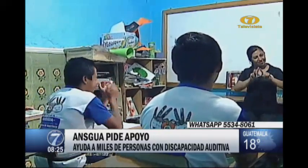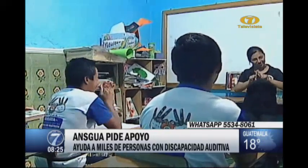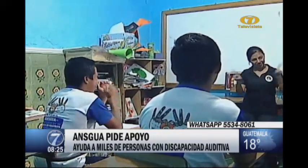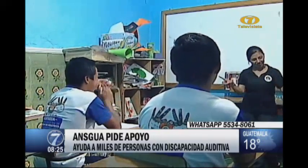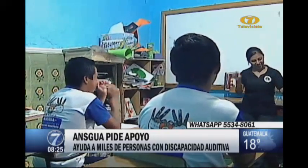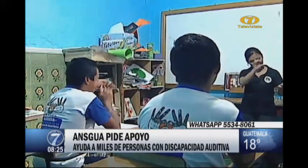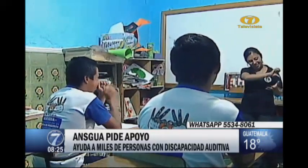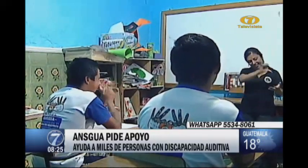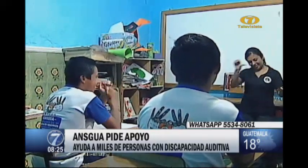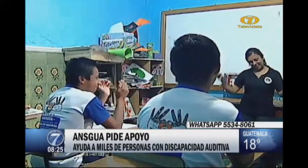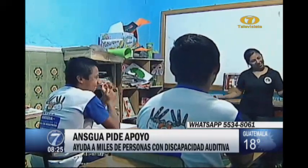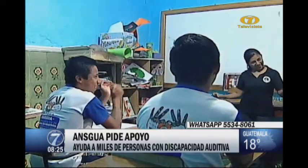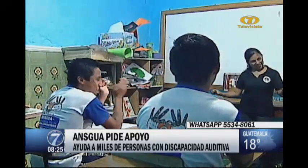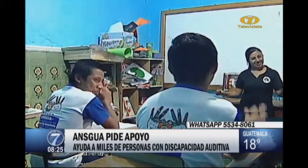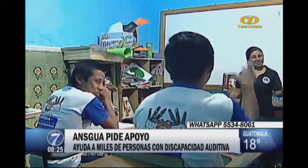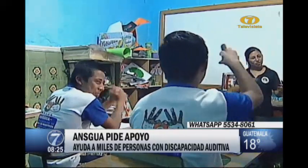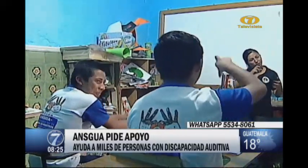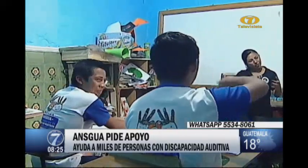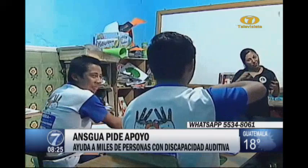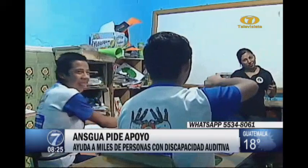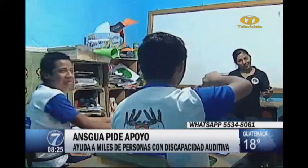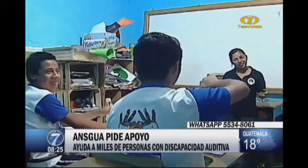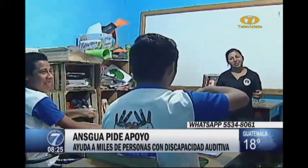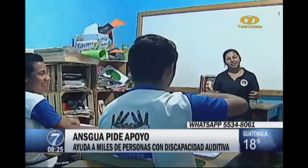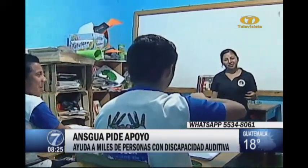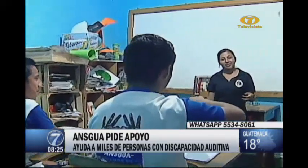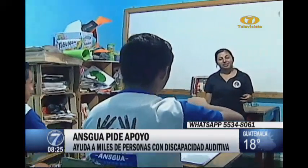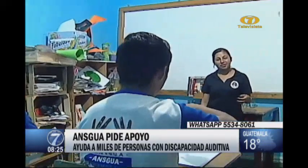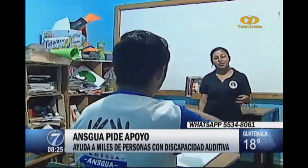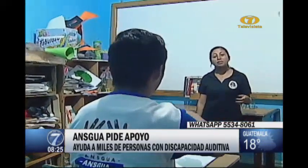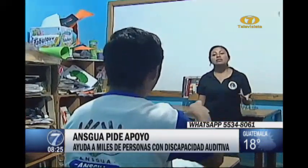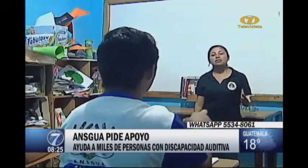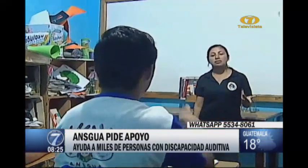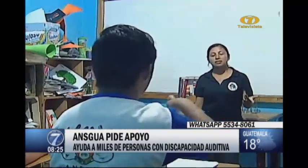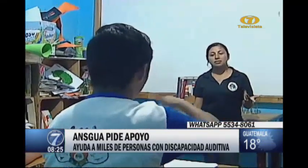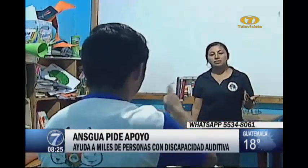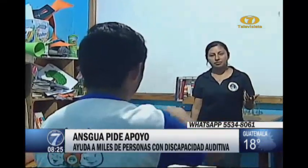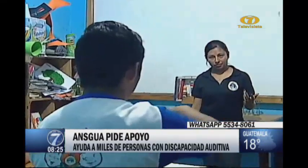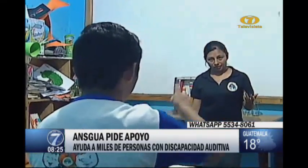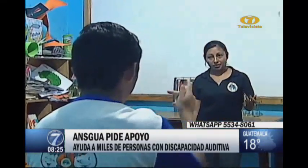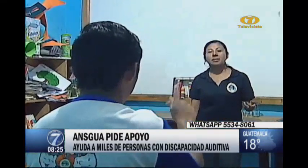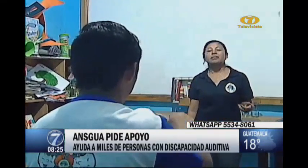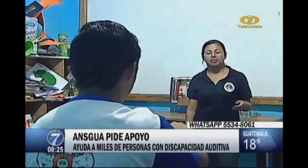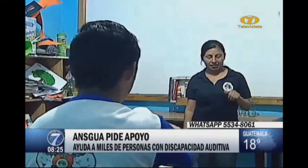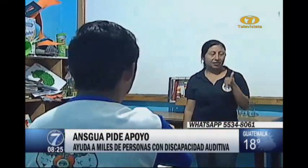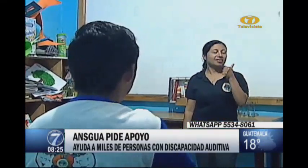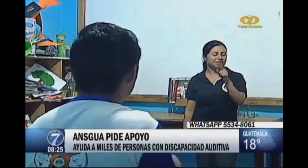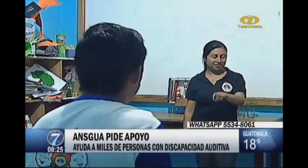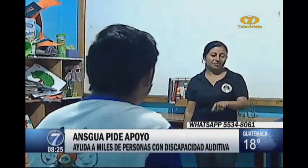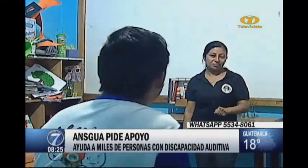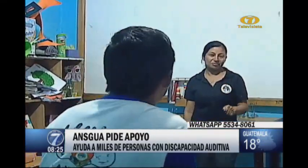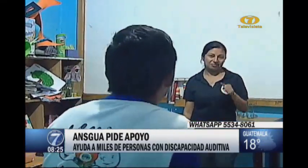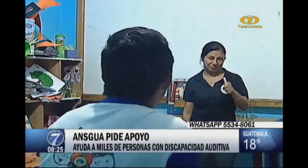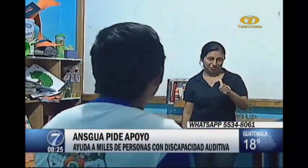3921-0928-46 o bien comunicándose al teléfono 5858